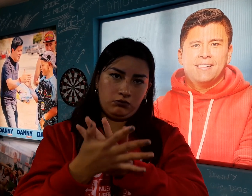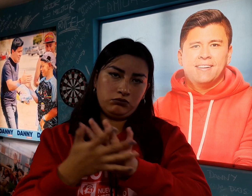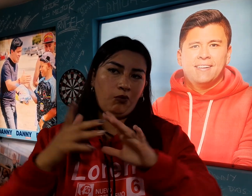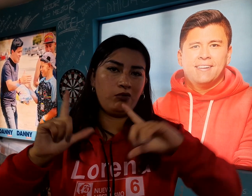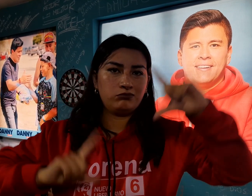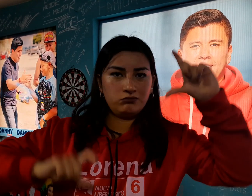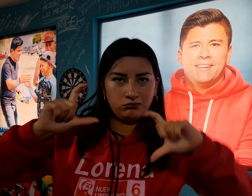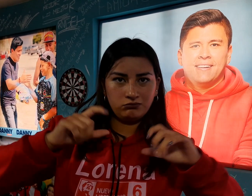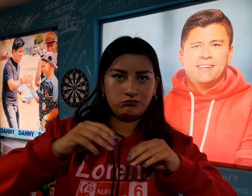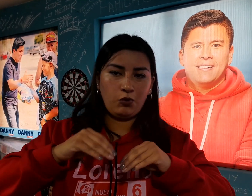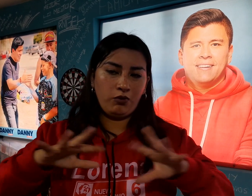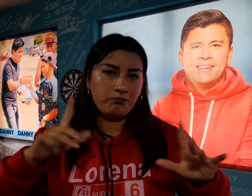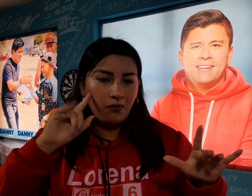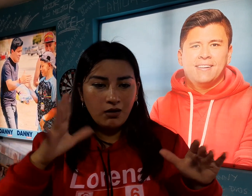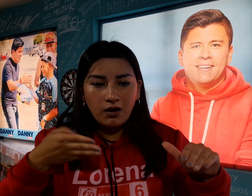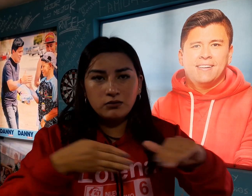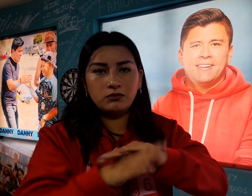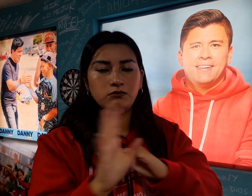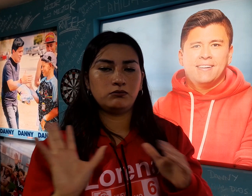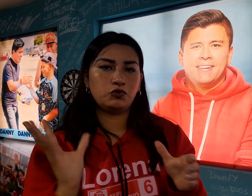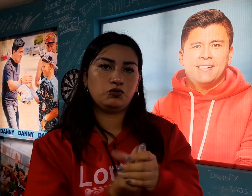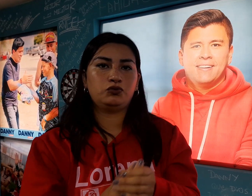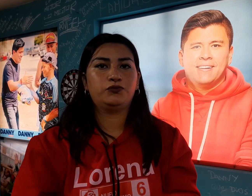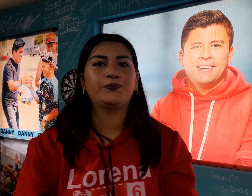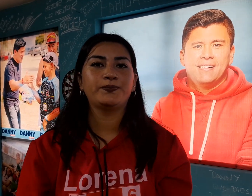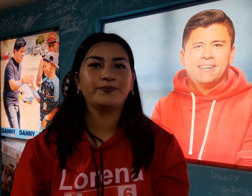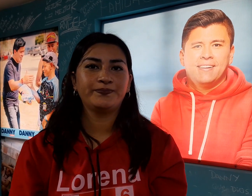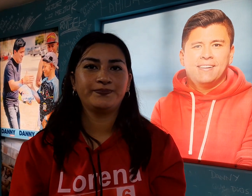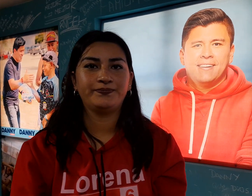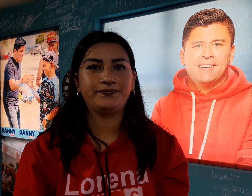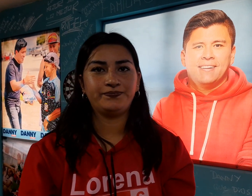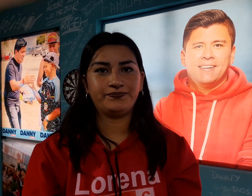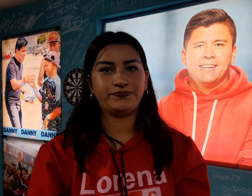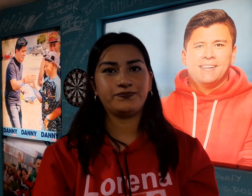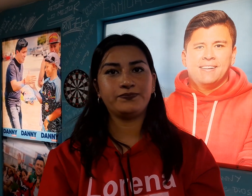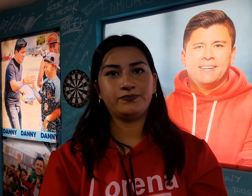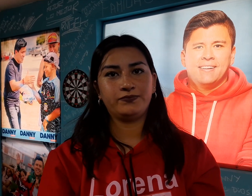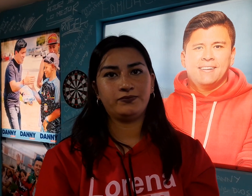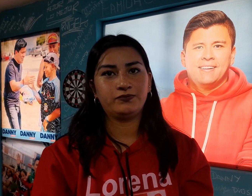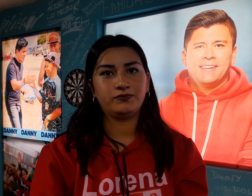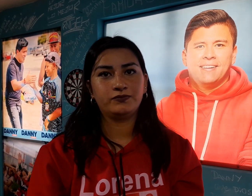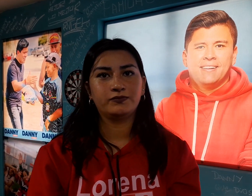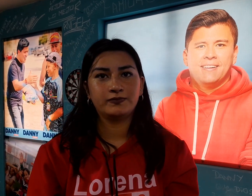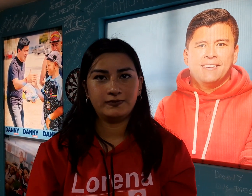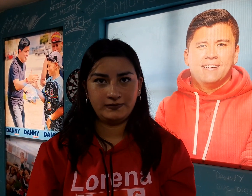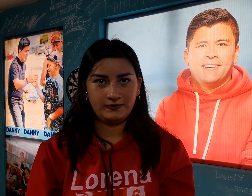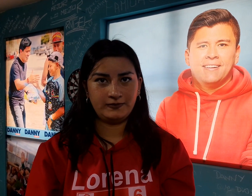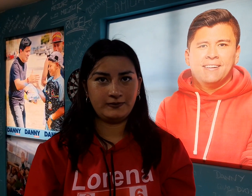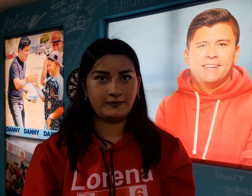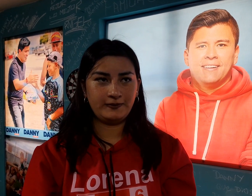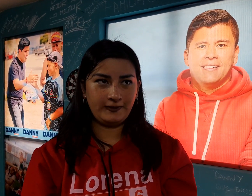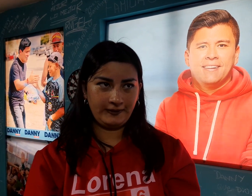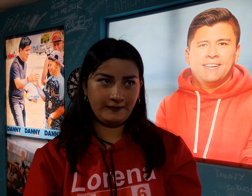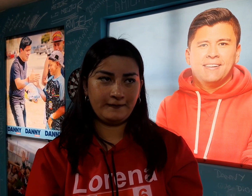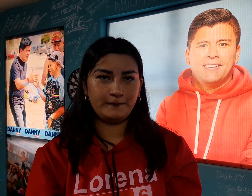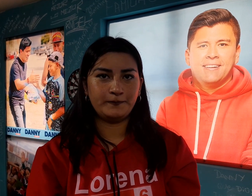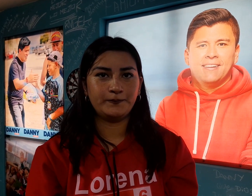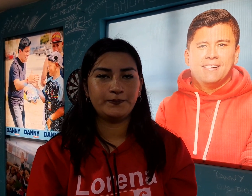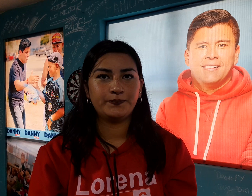forma lectoescrita con esta persona, y si no lo pueden hacer, pues elaborar la comunicación de una forma dramatizada para poder tener como esa inclusión. ¿En